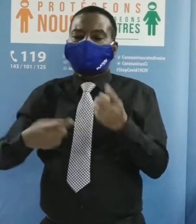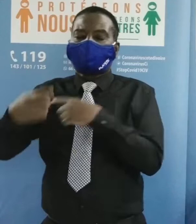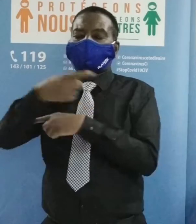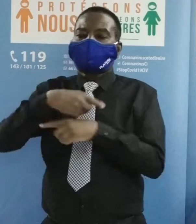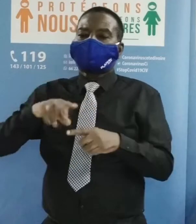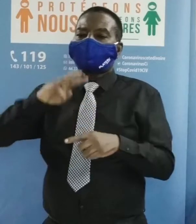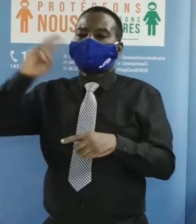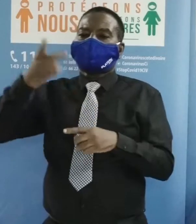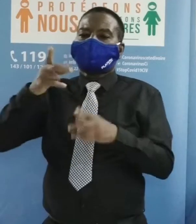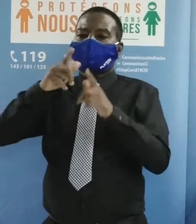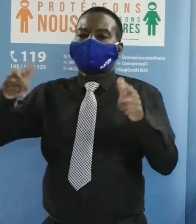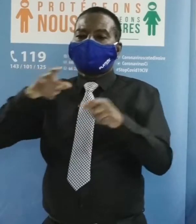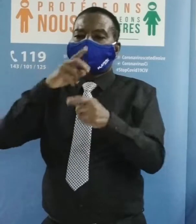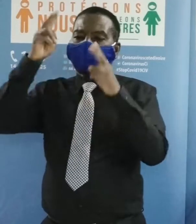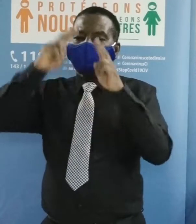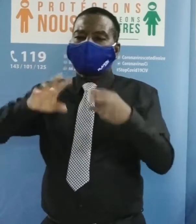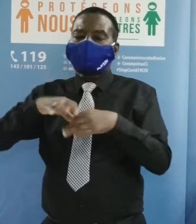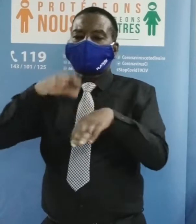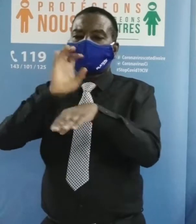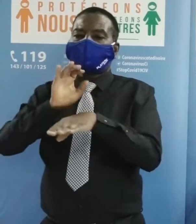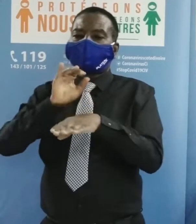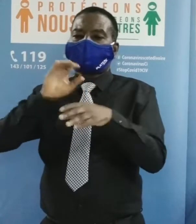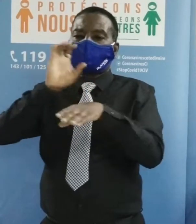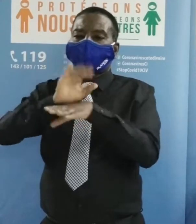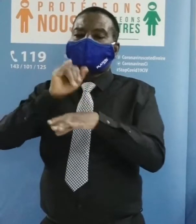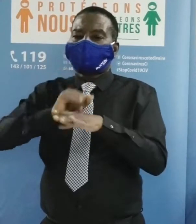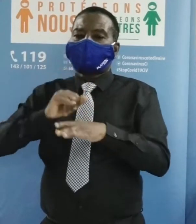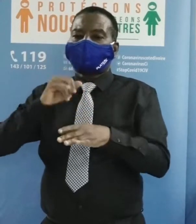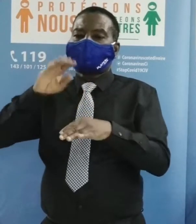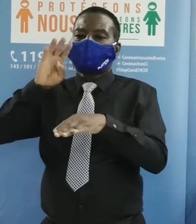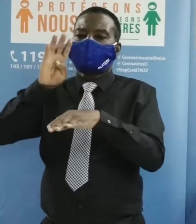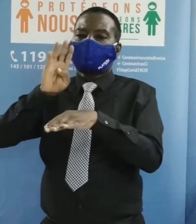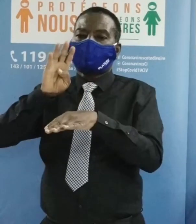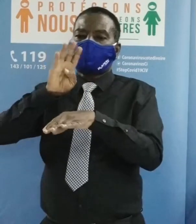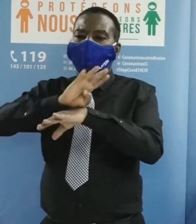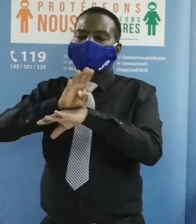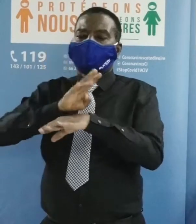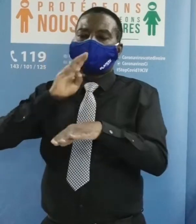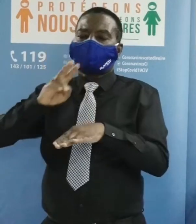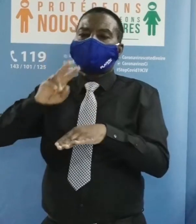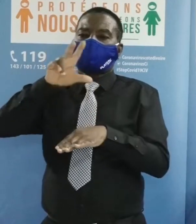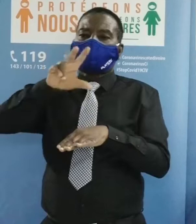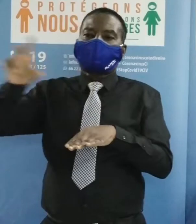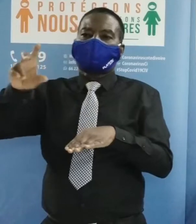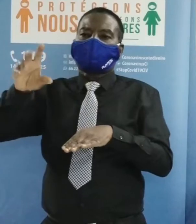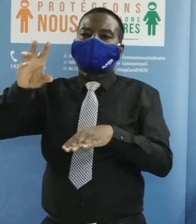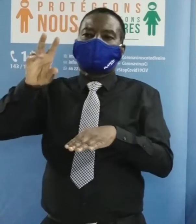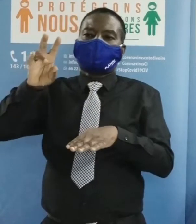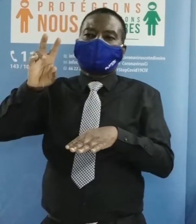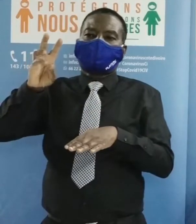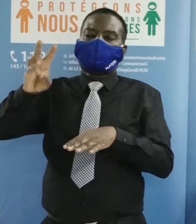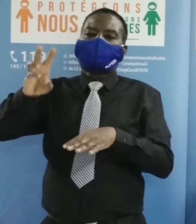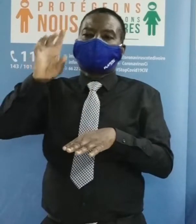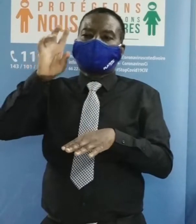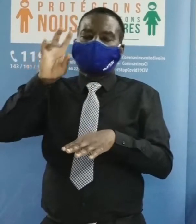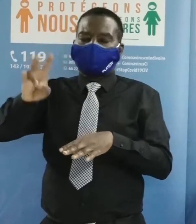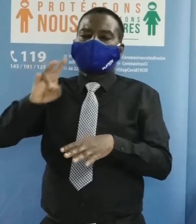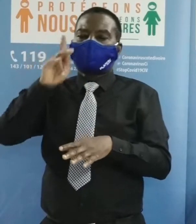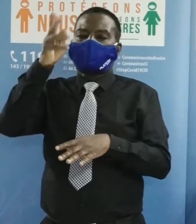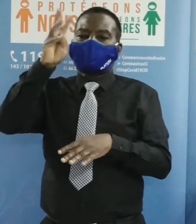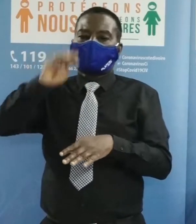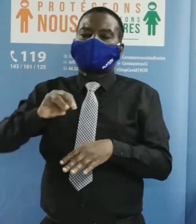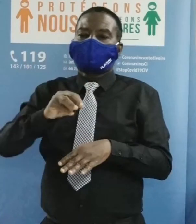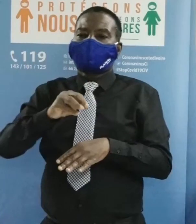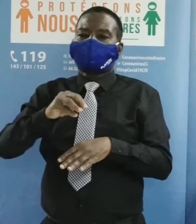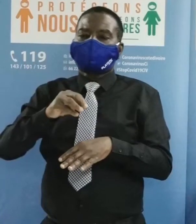deuxième grande ville de côte d'ivoire voit que se trouve à 3 167 km d'abidjan capitale économique et épicentre de la pandémie en